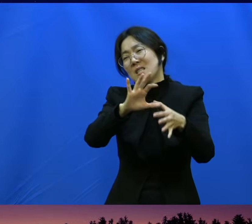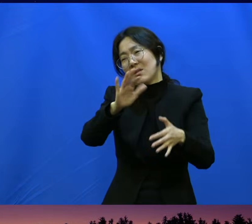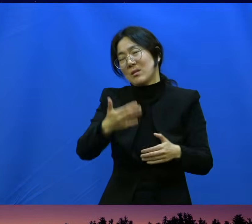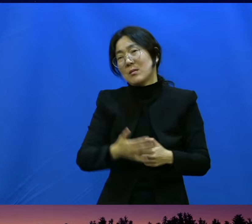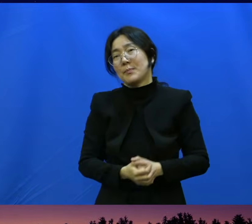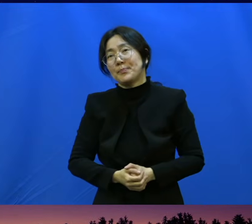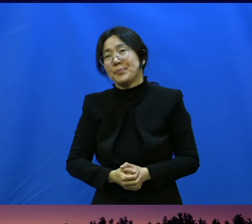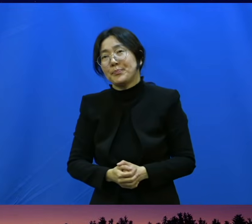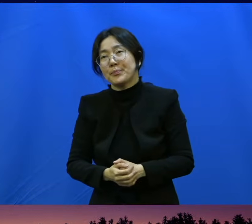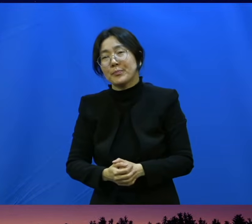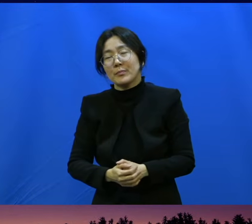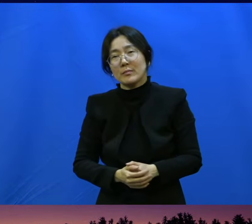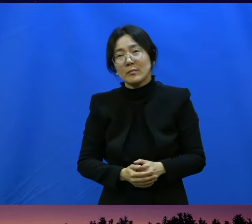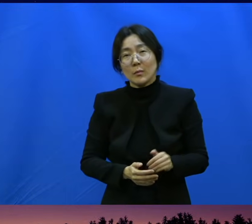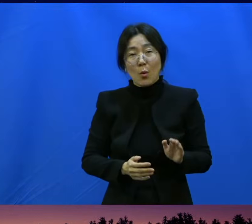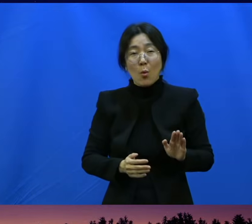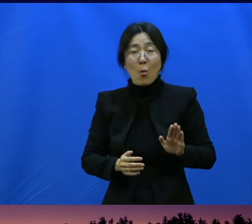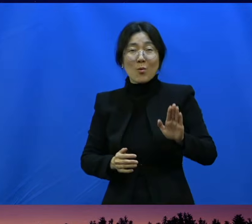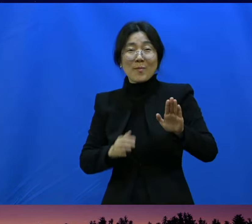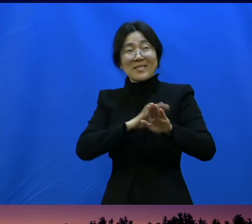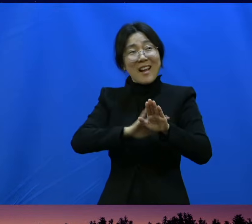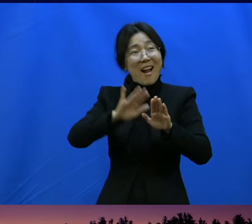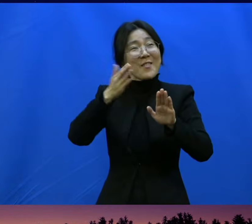내리막길에서, 오르막이 아니라 내리막길에서,